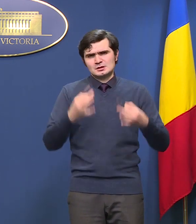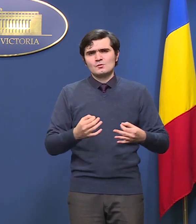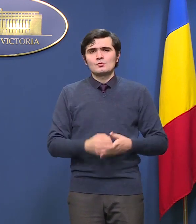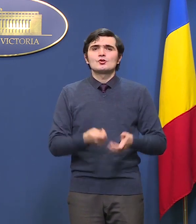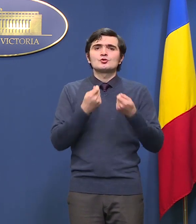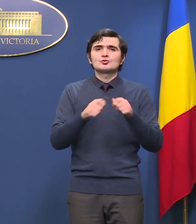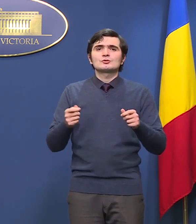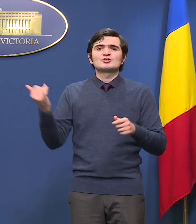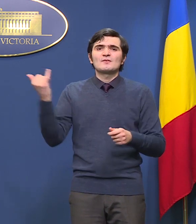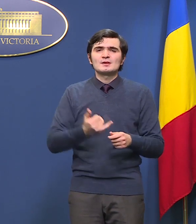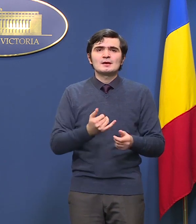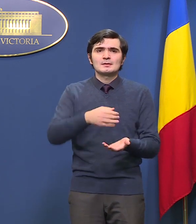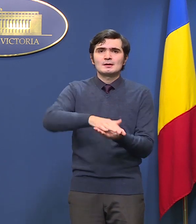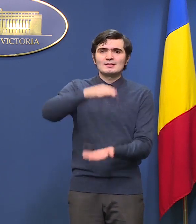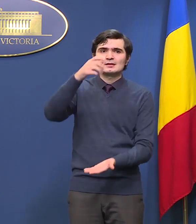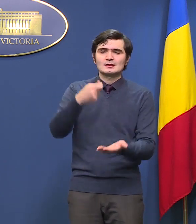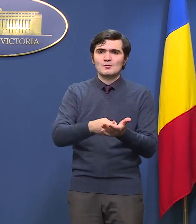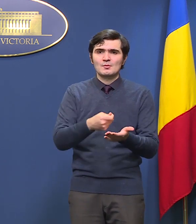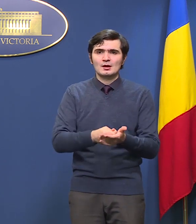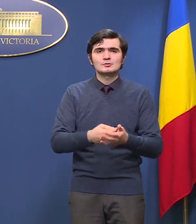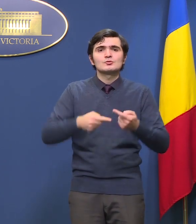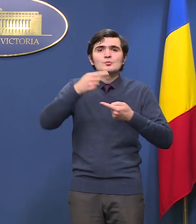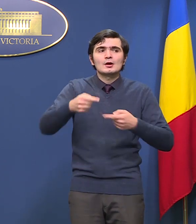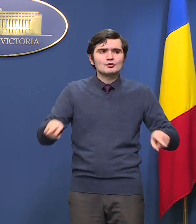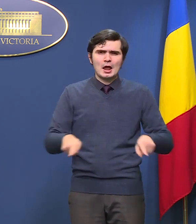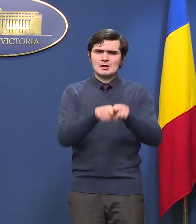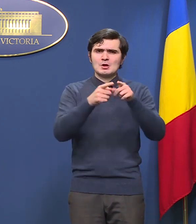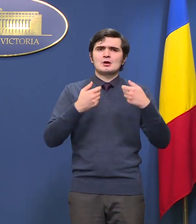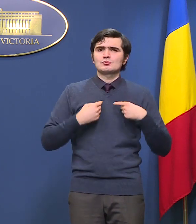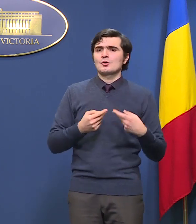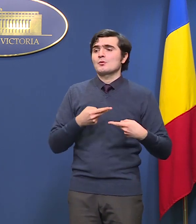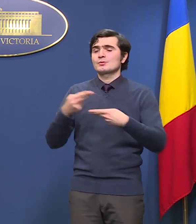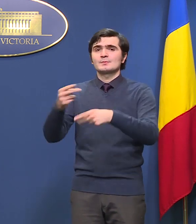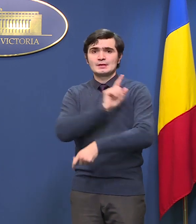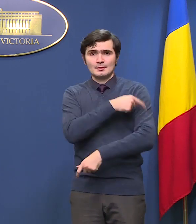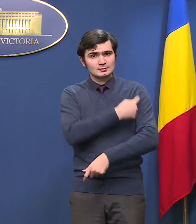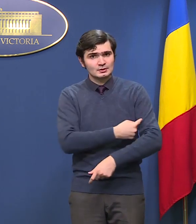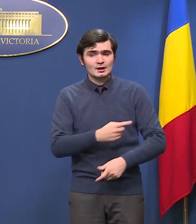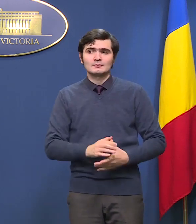ca și cantitate achiziționată, o trimitem imediat către spitale.